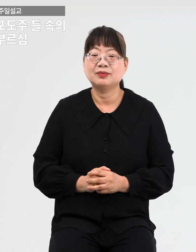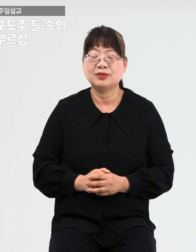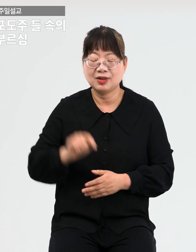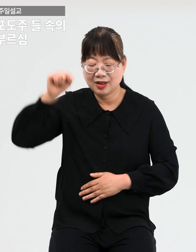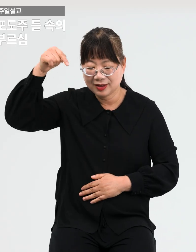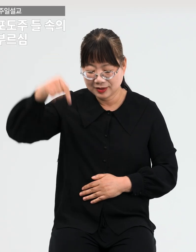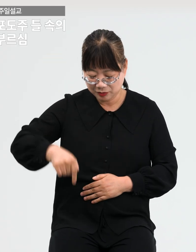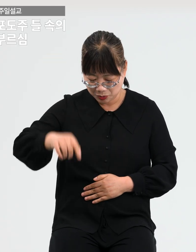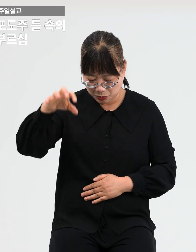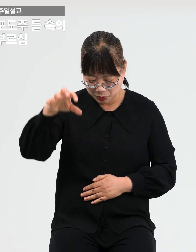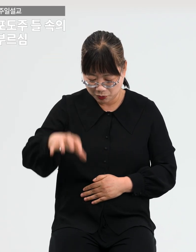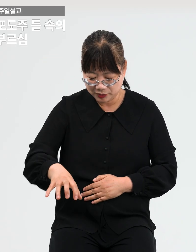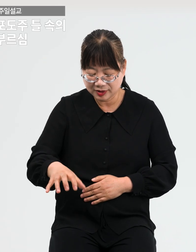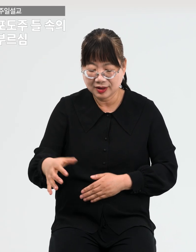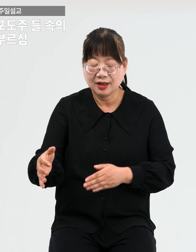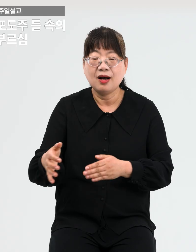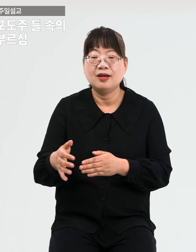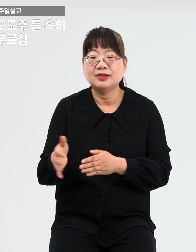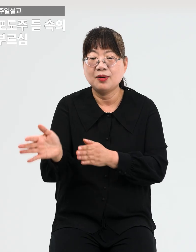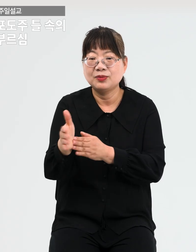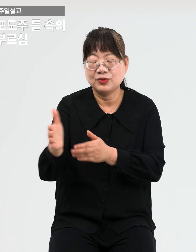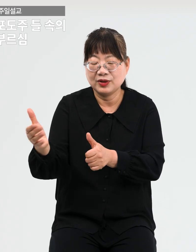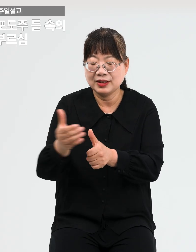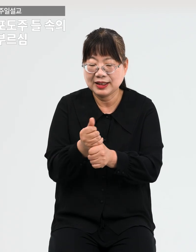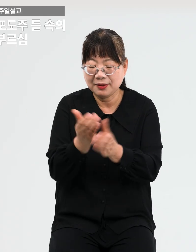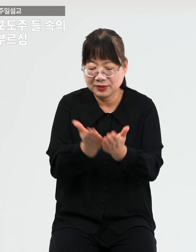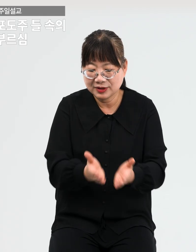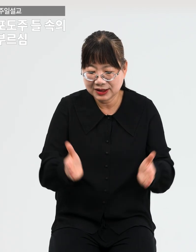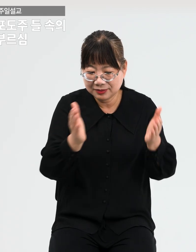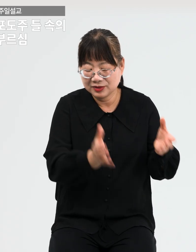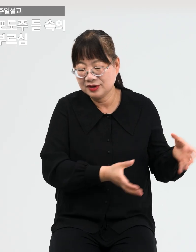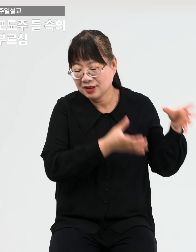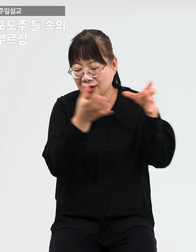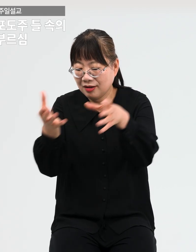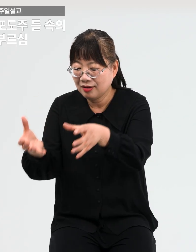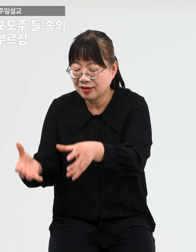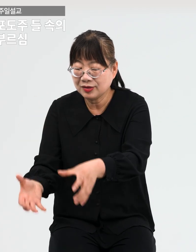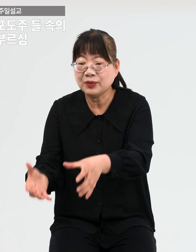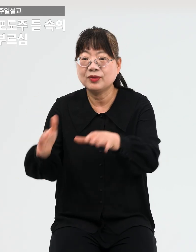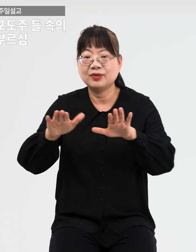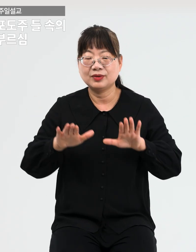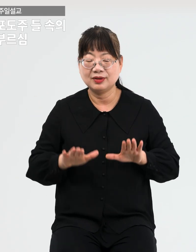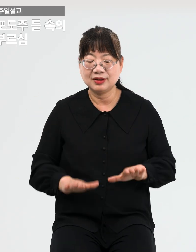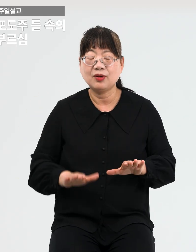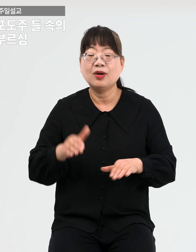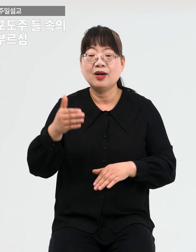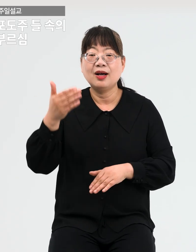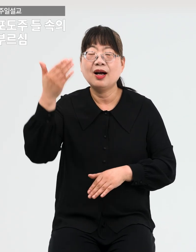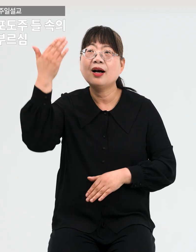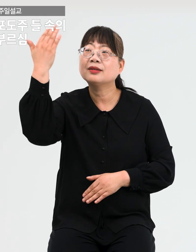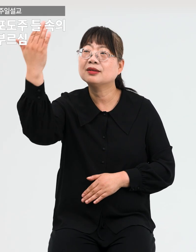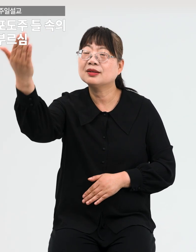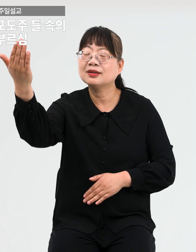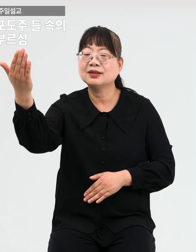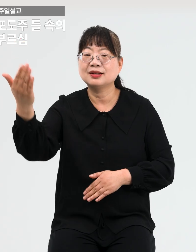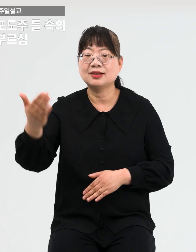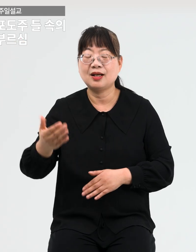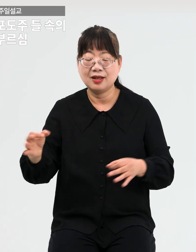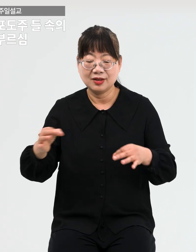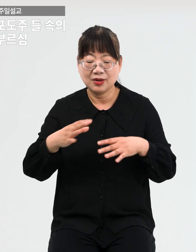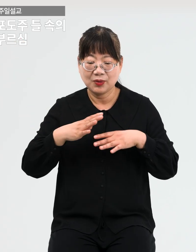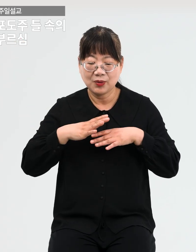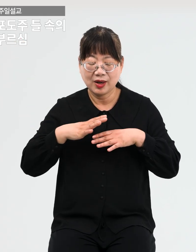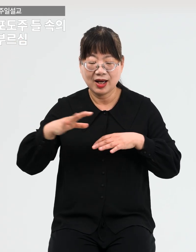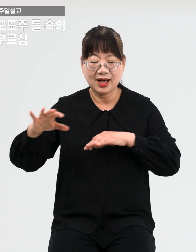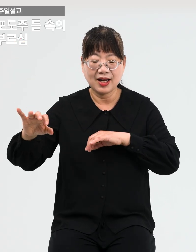의지하여 깊은 곳에 금을 던져 오늘 그가 놀라운